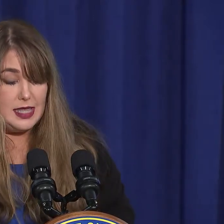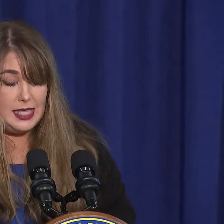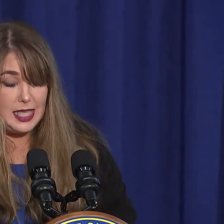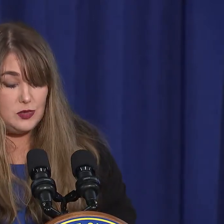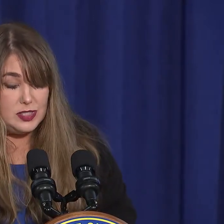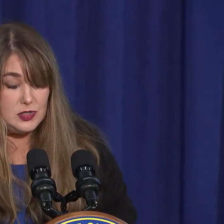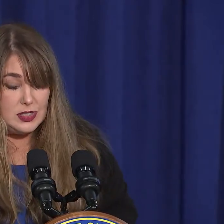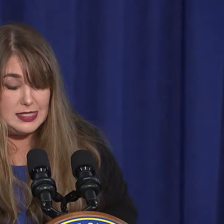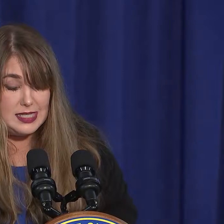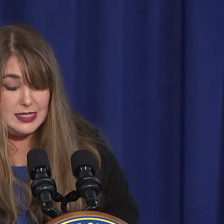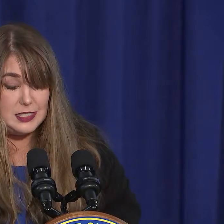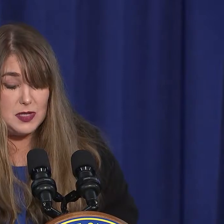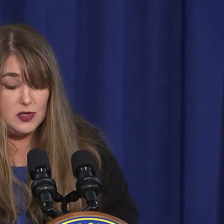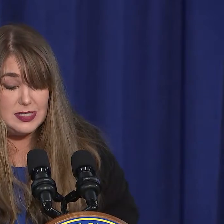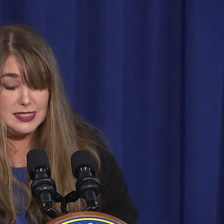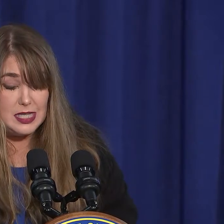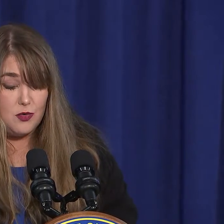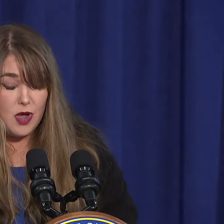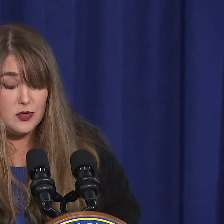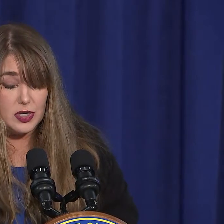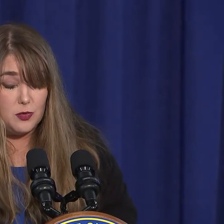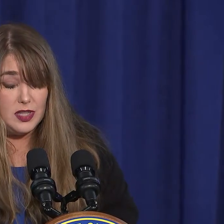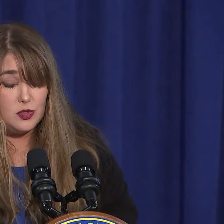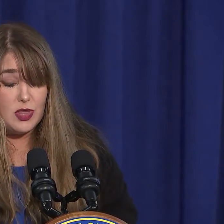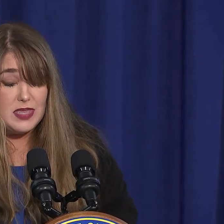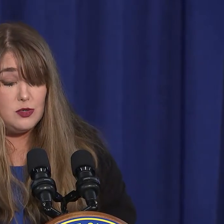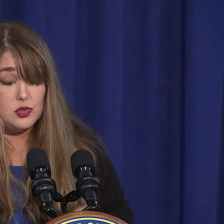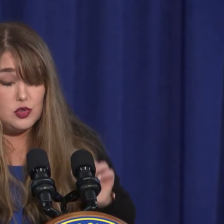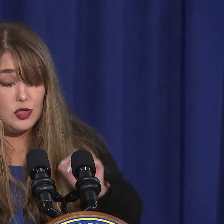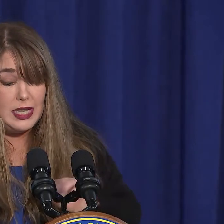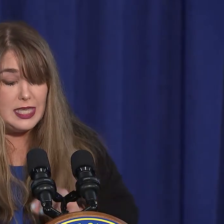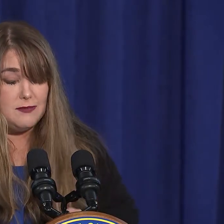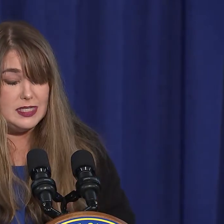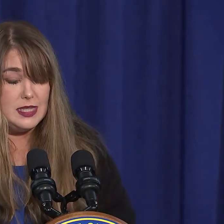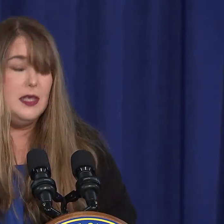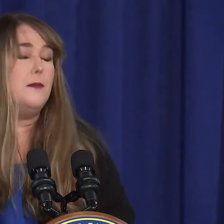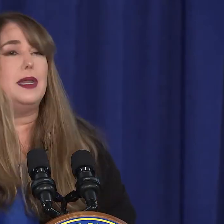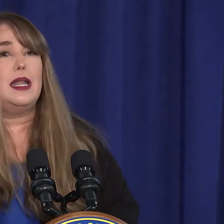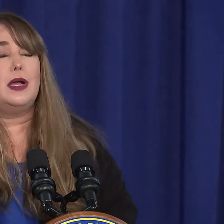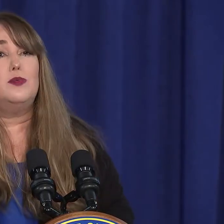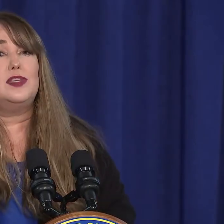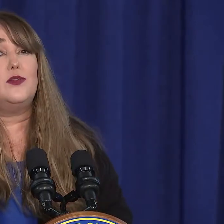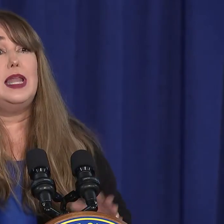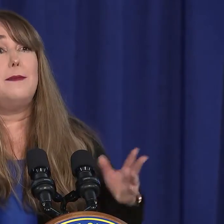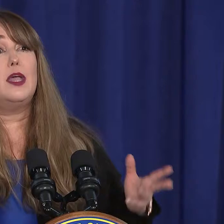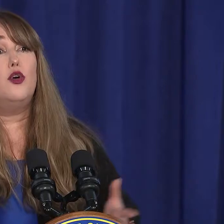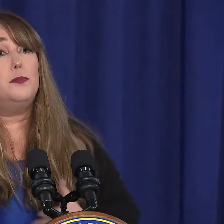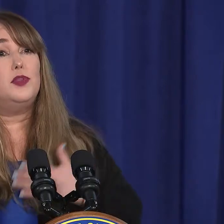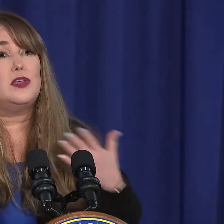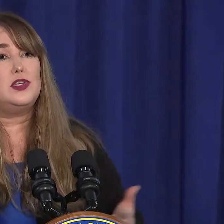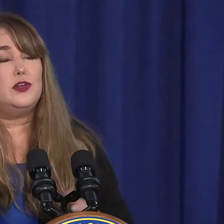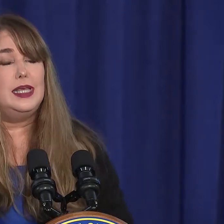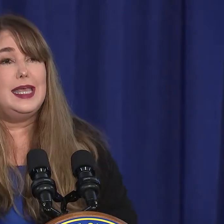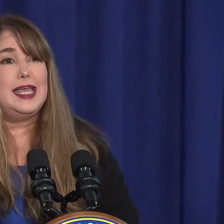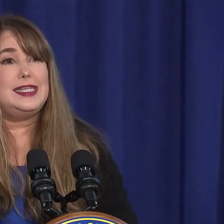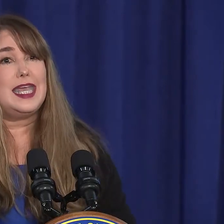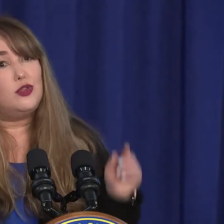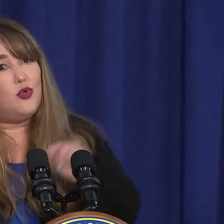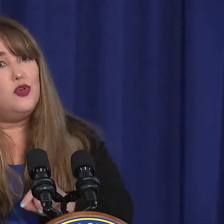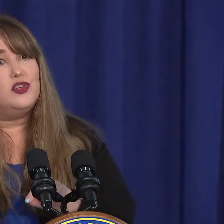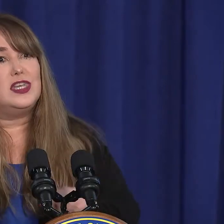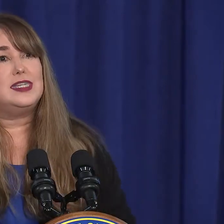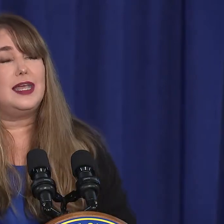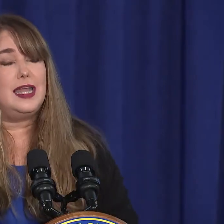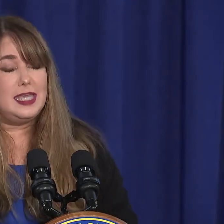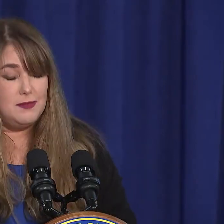demás. En nuestros residentes menores de 5 años, recuerden, todavía no son elegibles para la vacunación y la mejor protección es